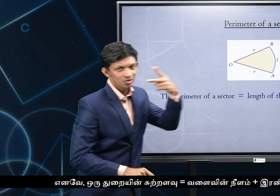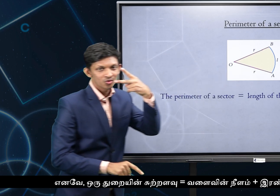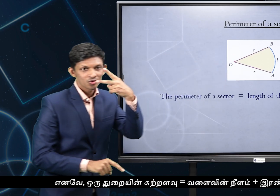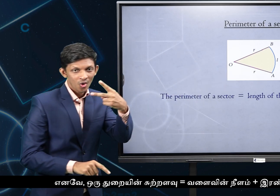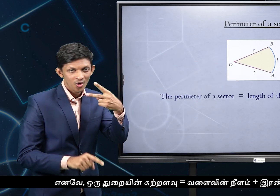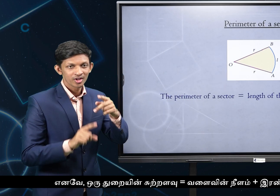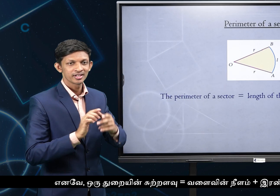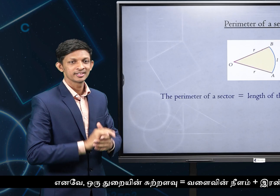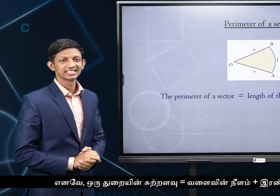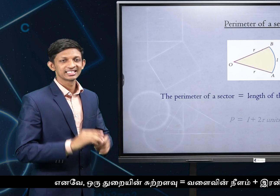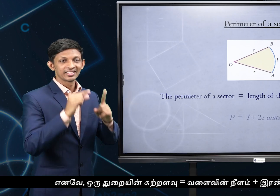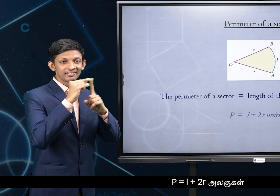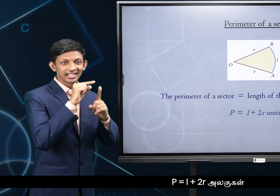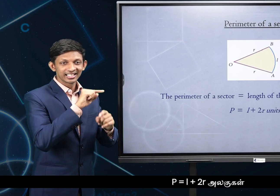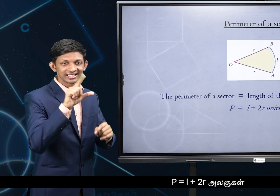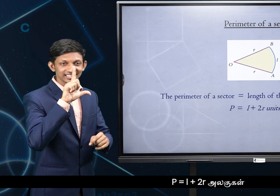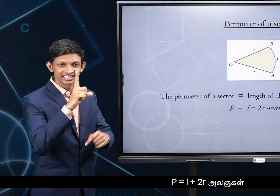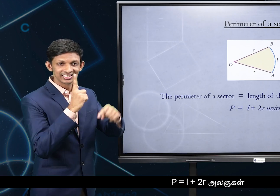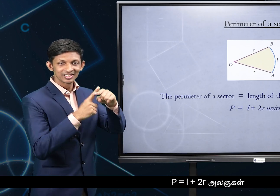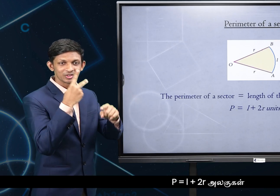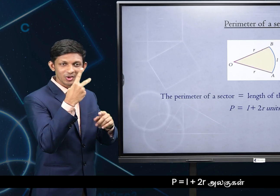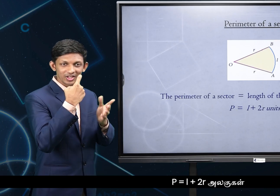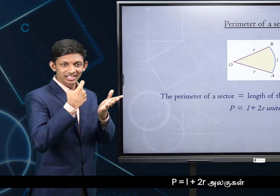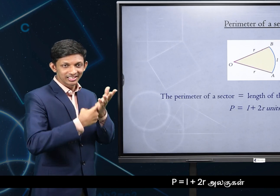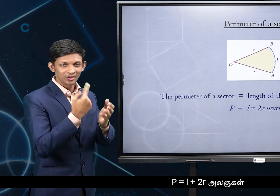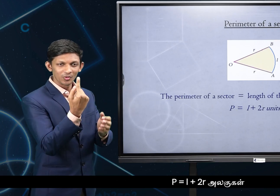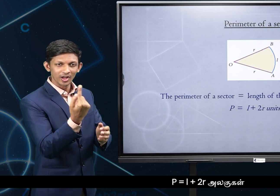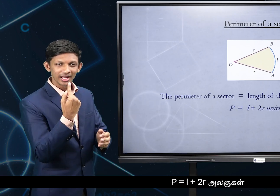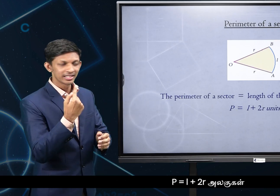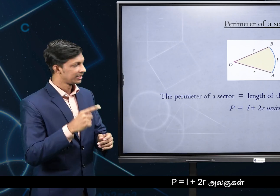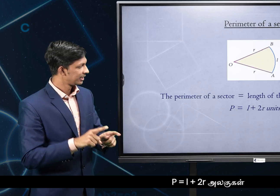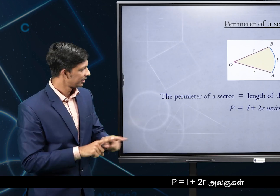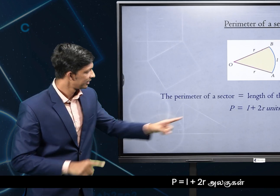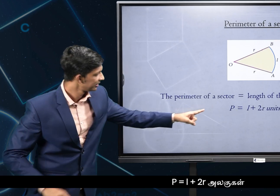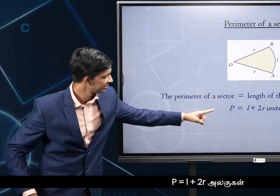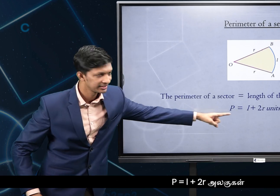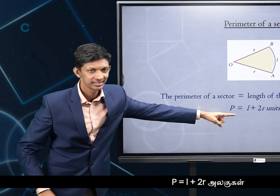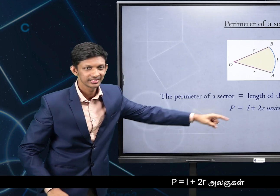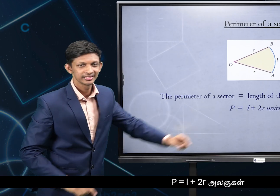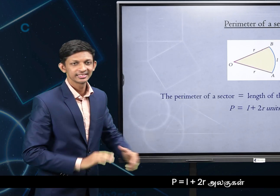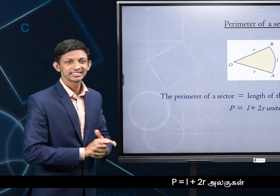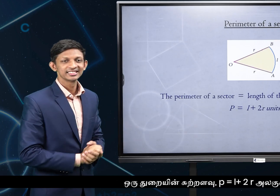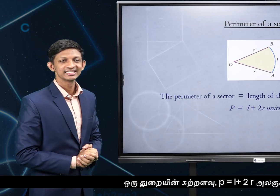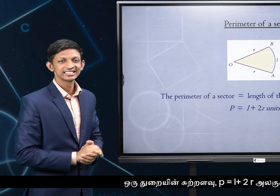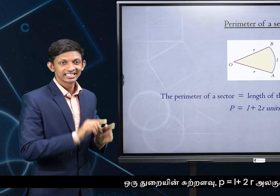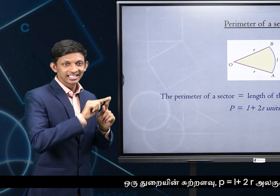நீளம். B ஈடு L கூட்டல் 2 ஆர் அலகுகள். ஒரு